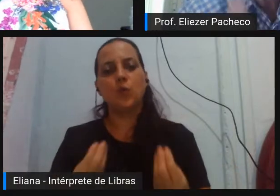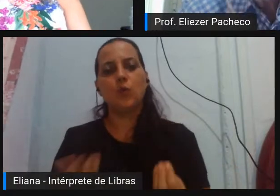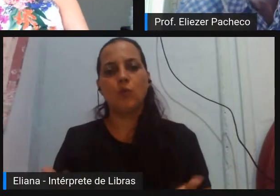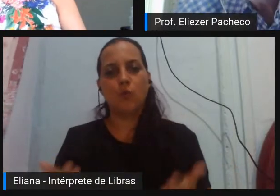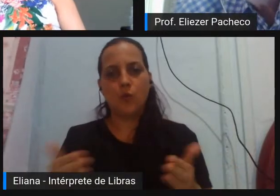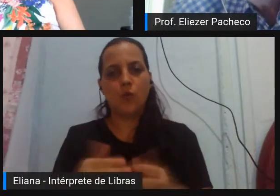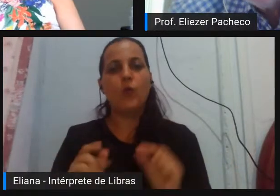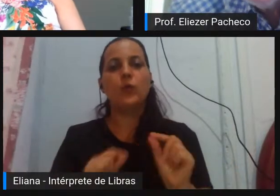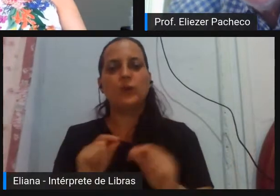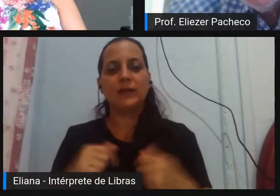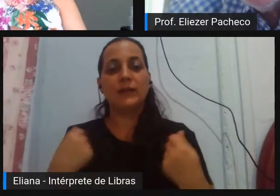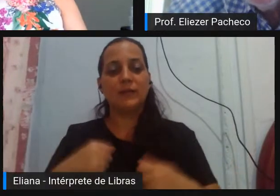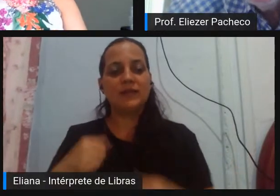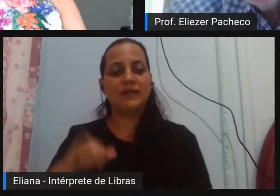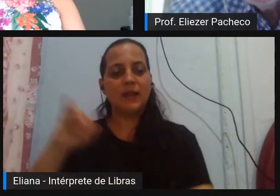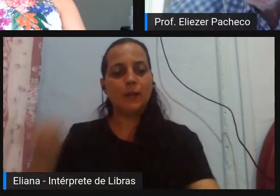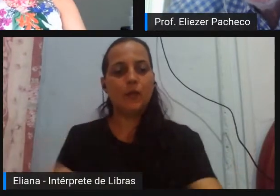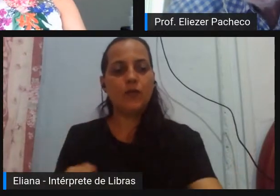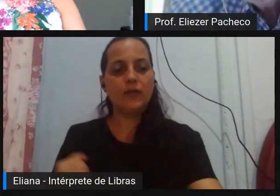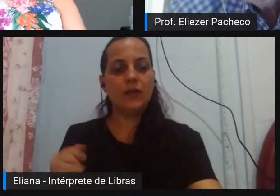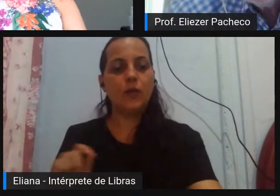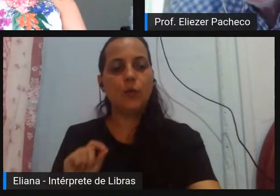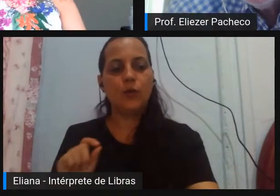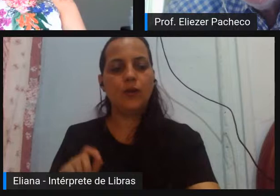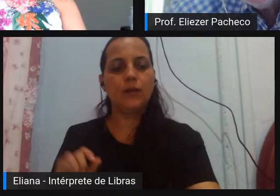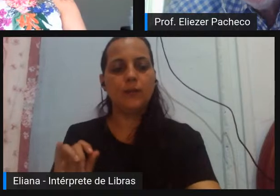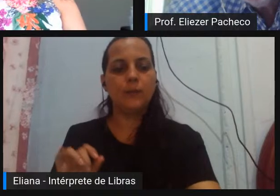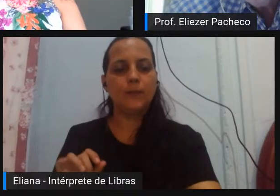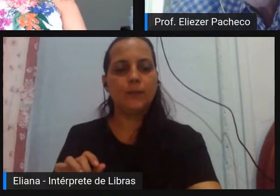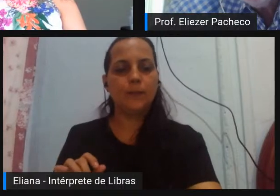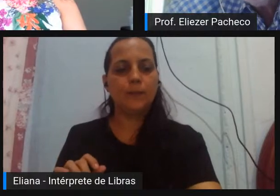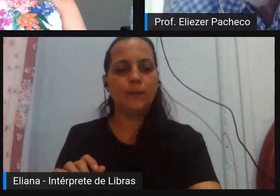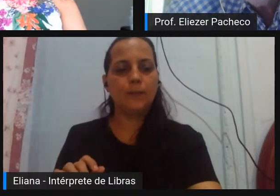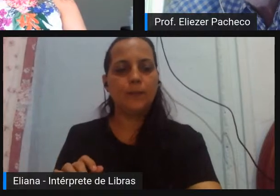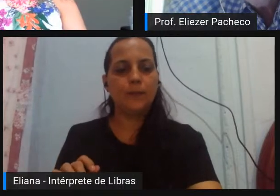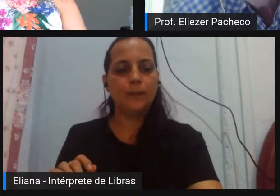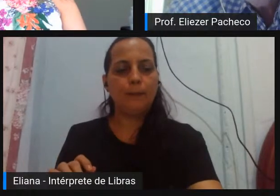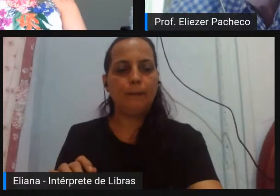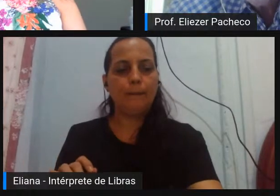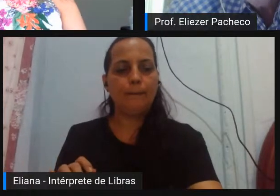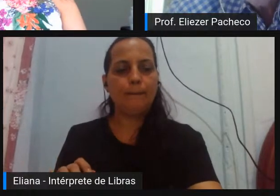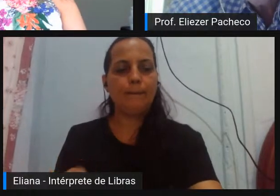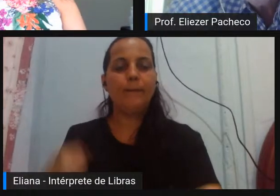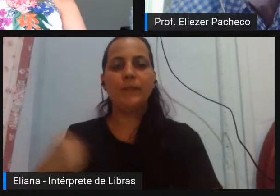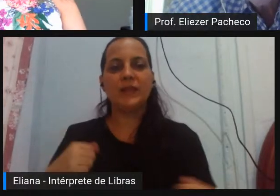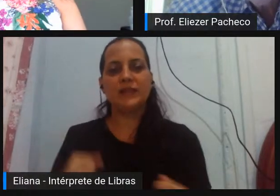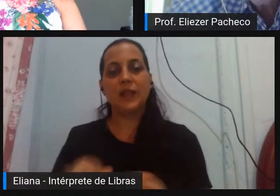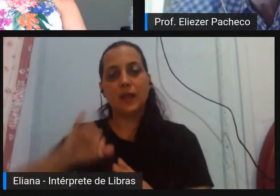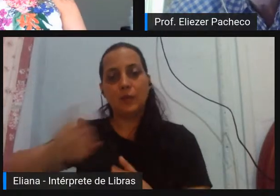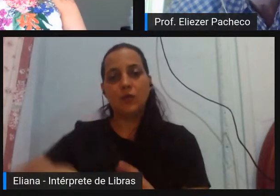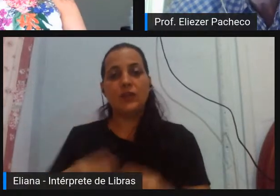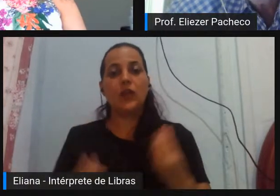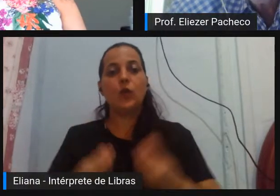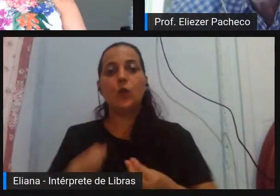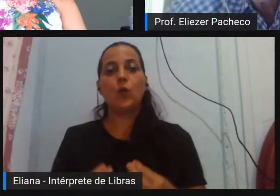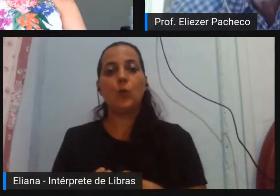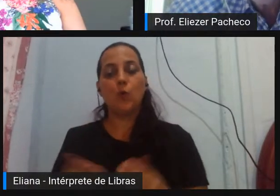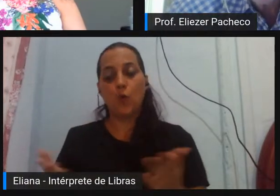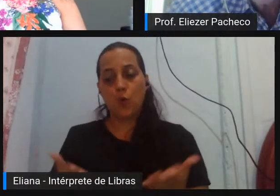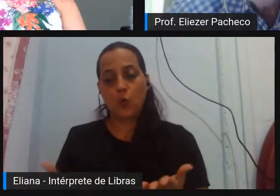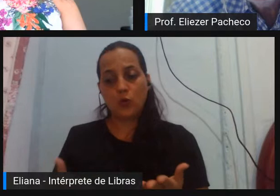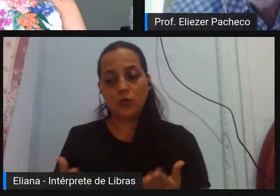nós temos que aproveitar delas aquele aspecto que enfatiza a vinculação com as